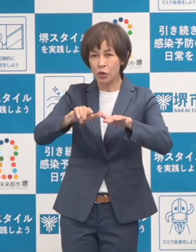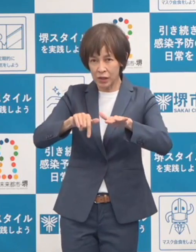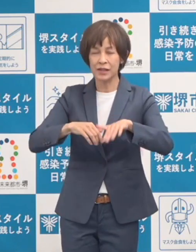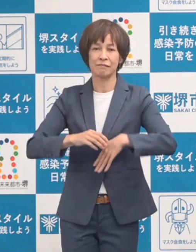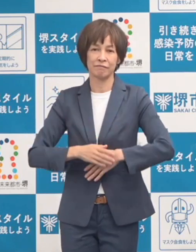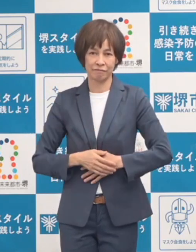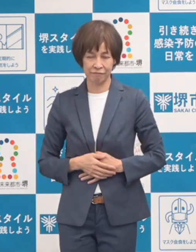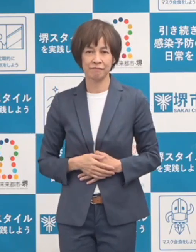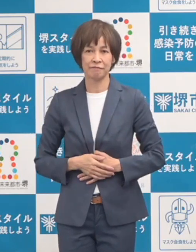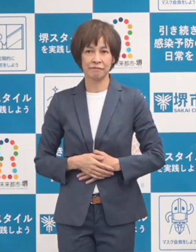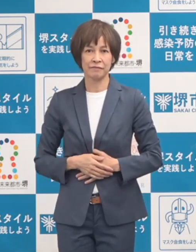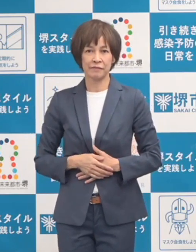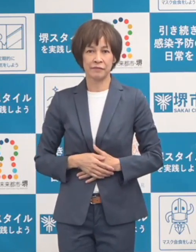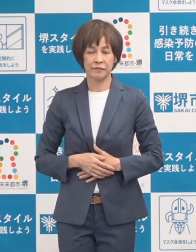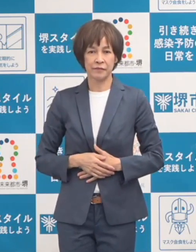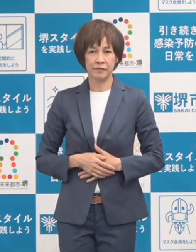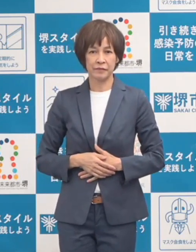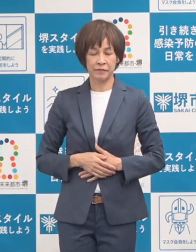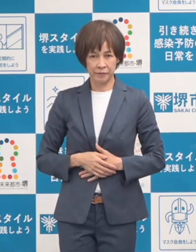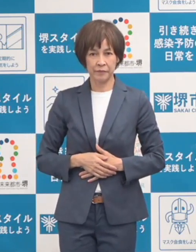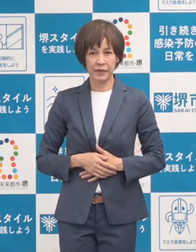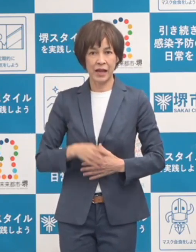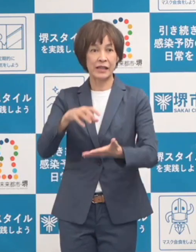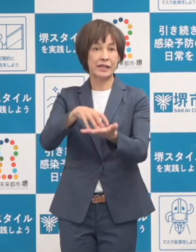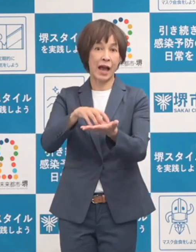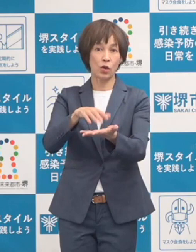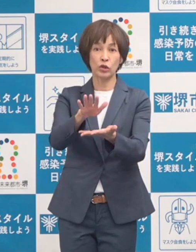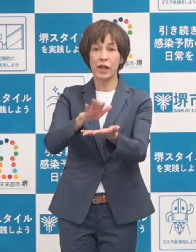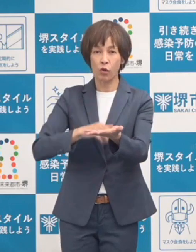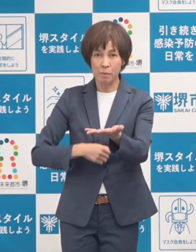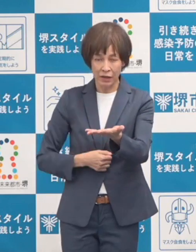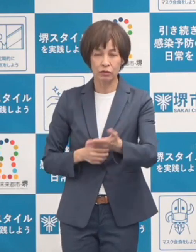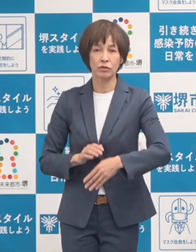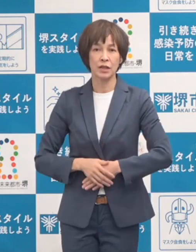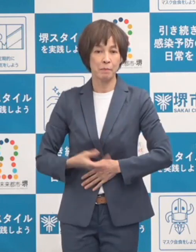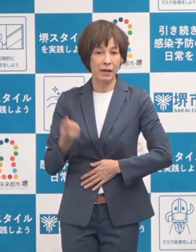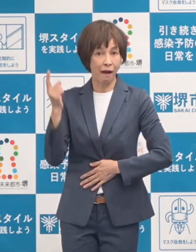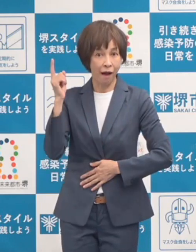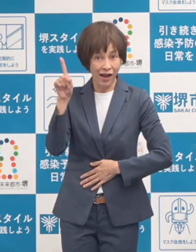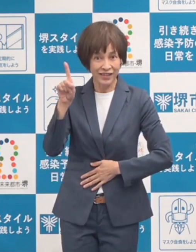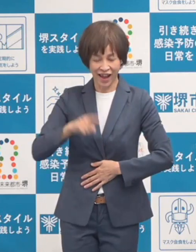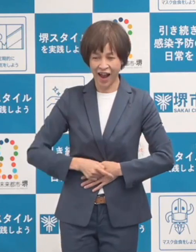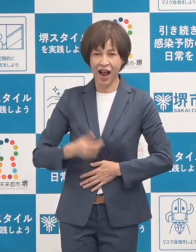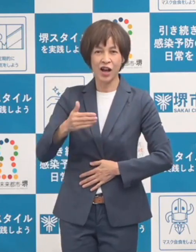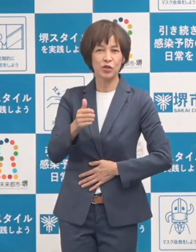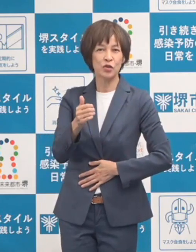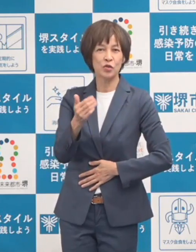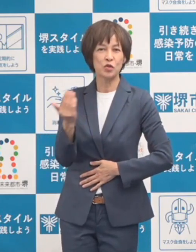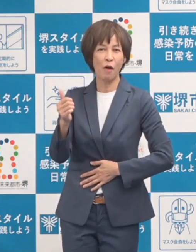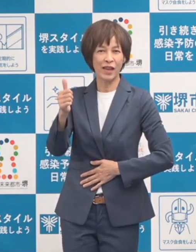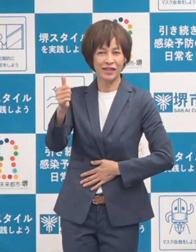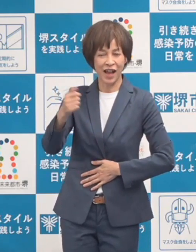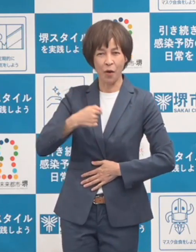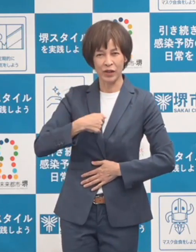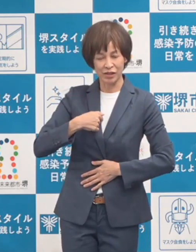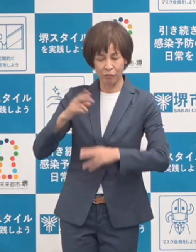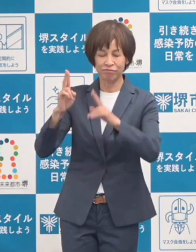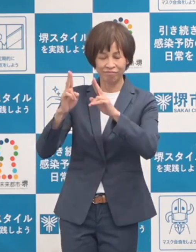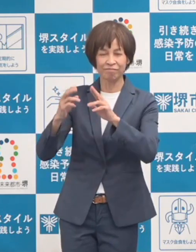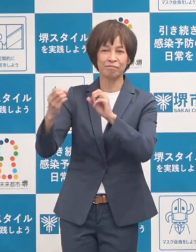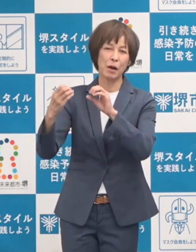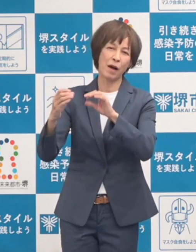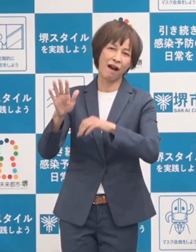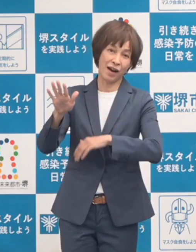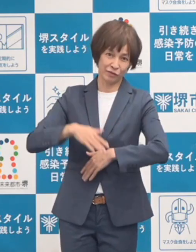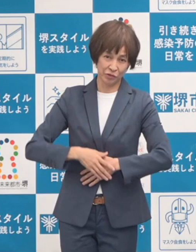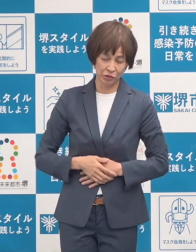ましたが記載をしております。ですからまた明日久保田様と私自身もお話をする機会がございますので、